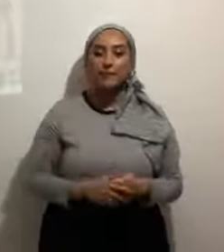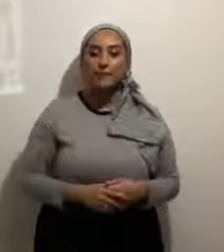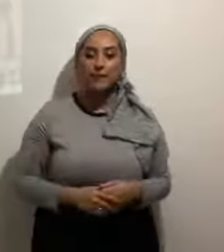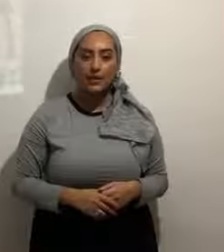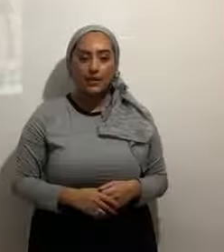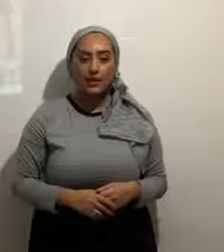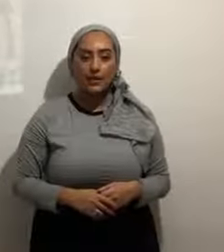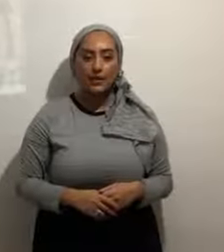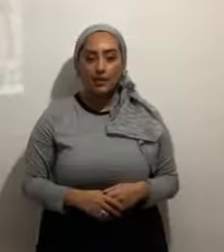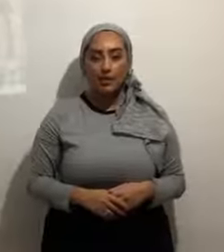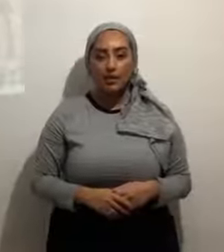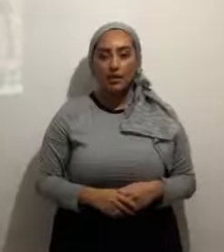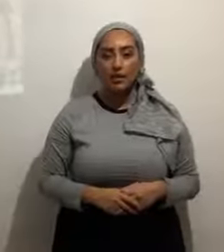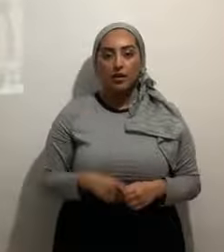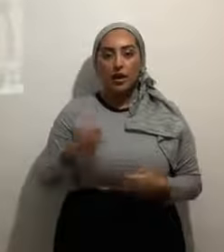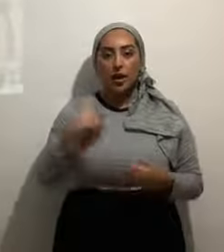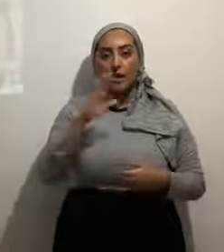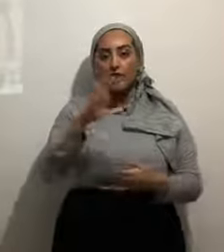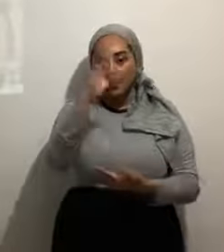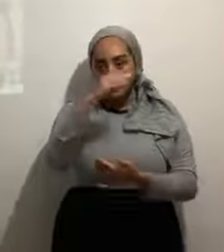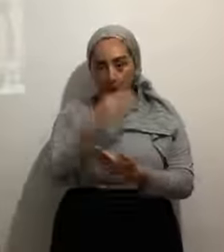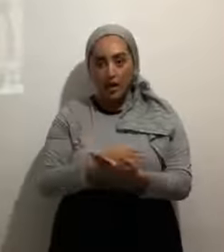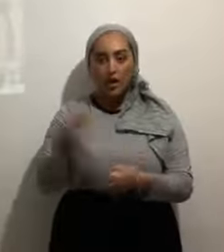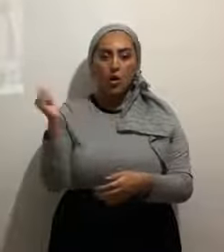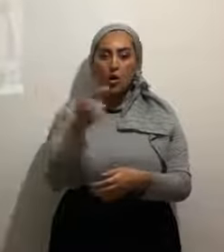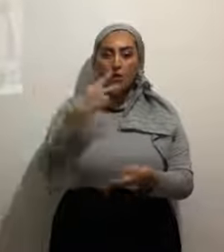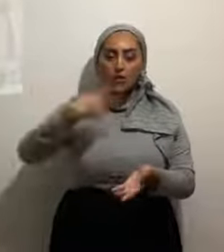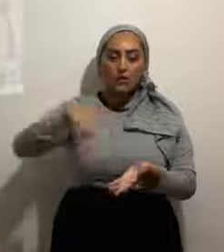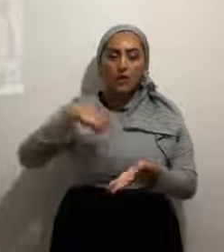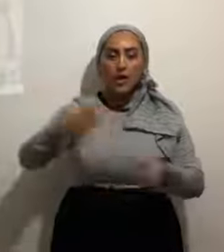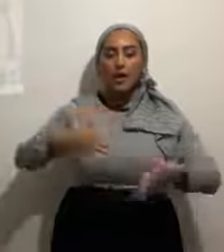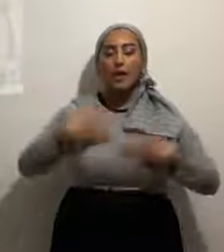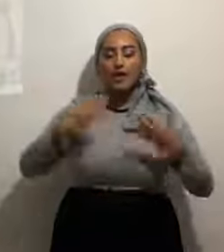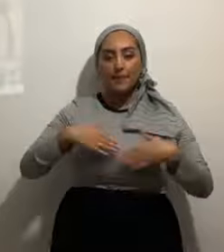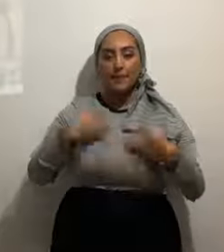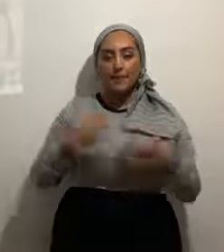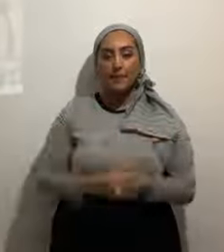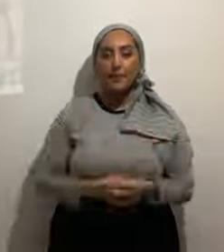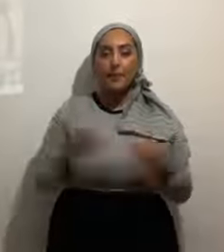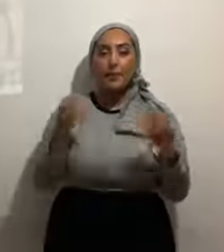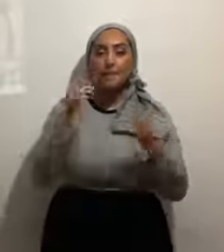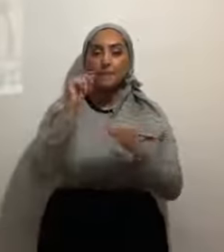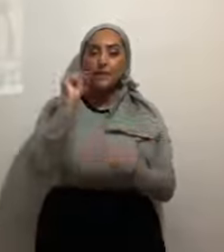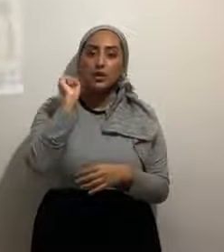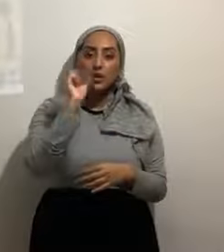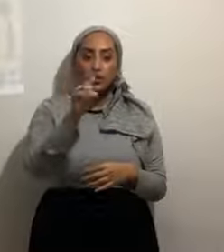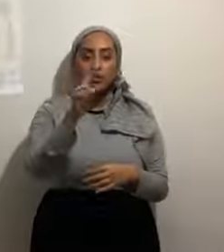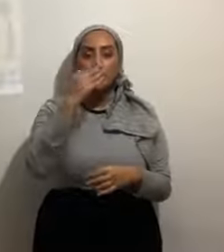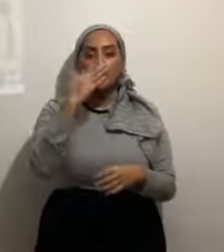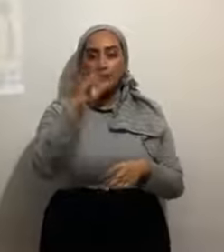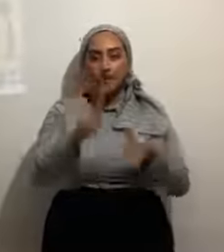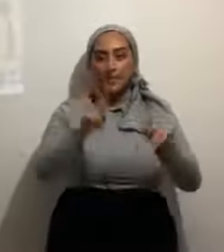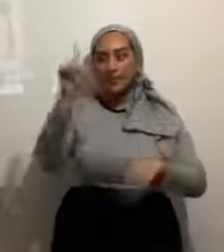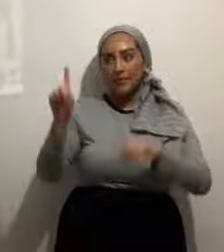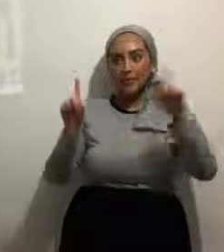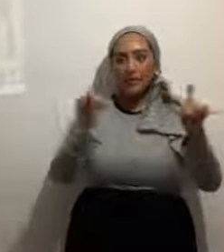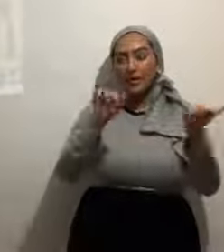Y si tienes allá tus hijitos, entonces dancen, dancen, gócense. A ver, dos malhechores, casa de Judá, casa de Israel. ¿Ya